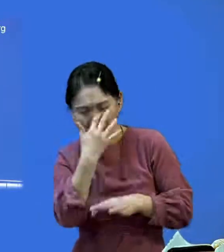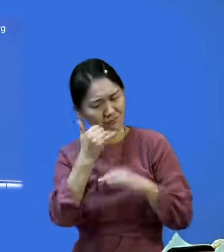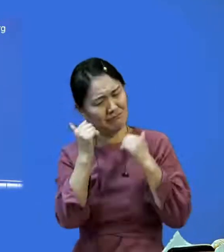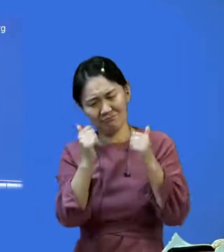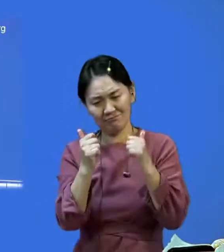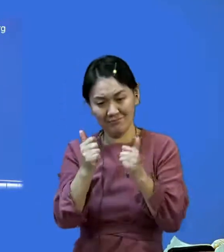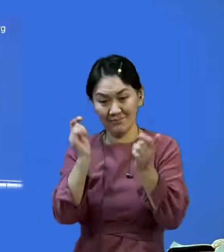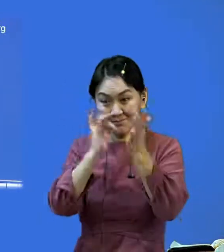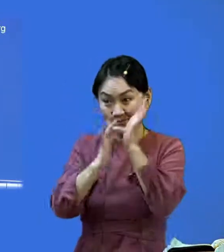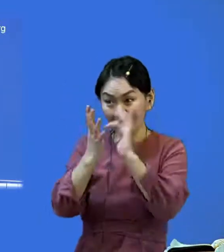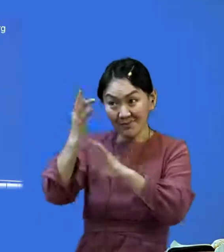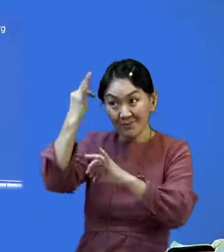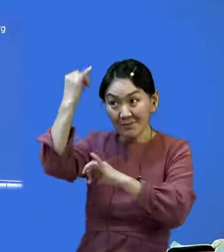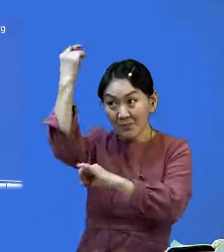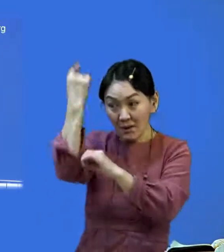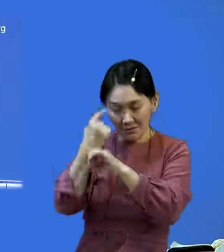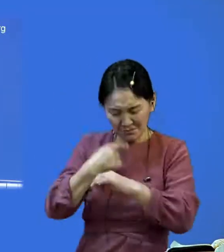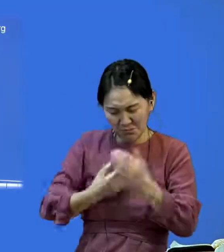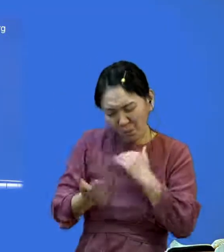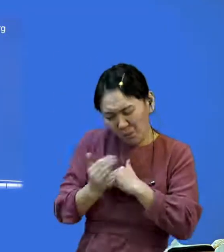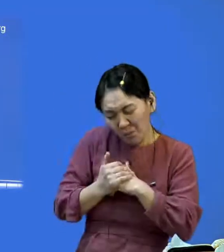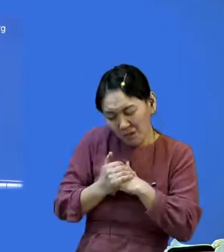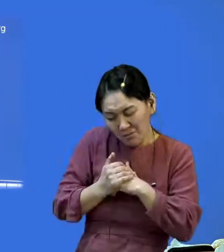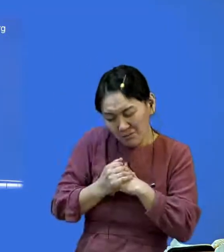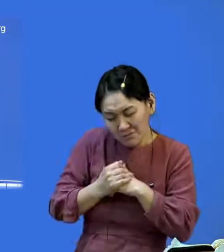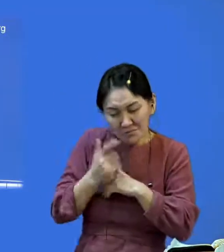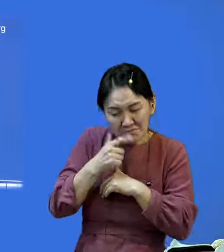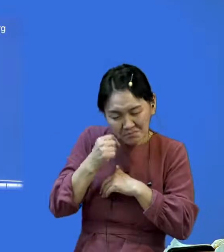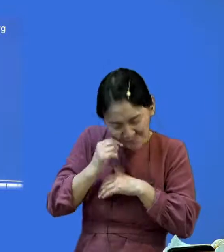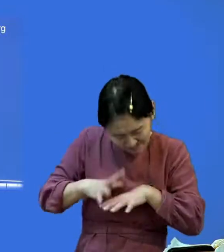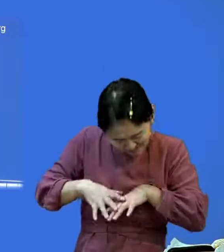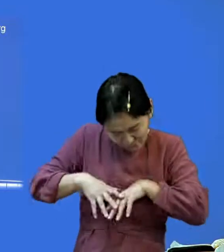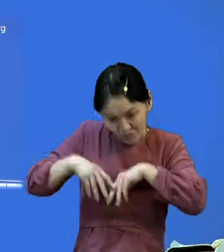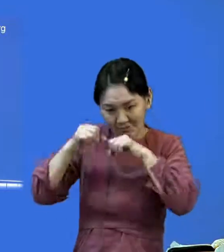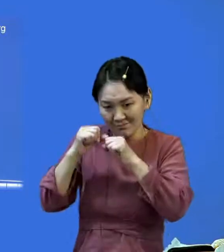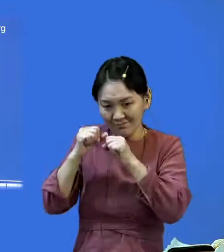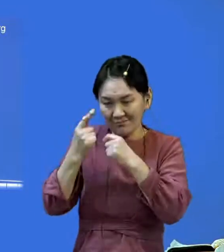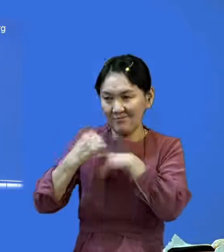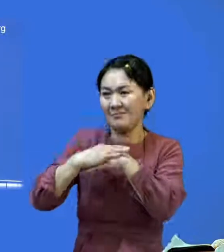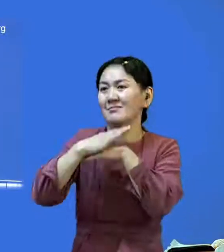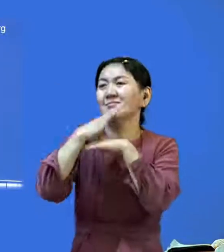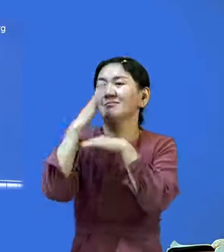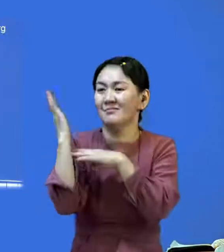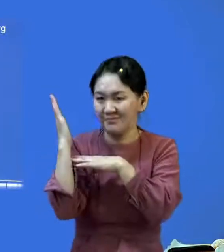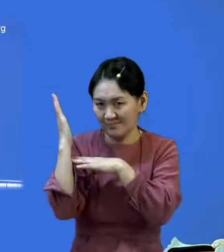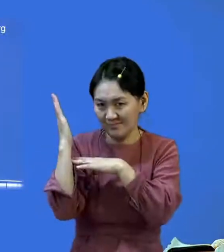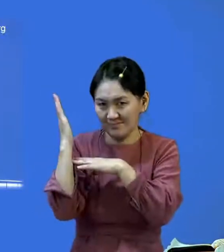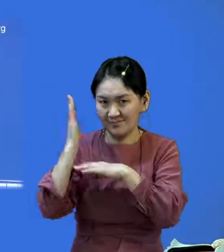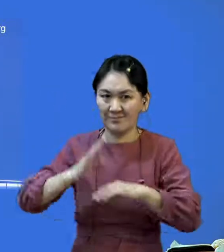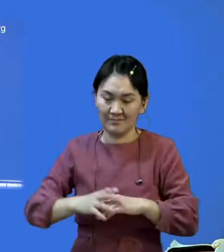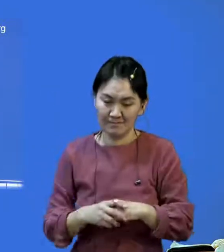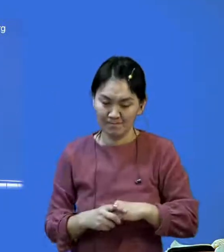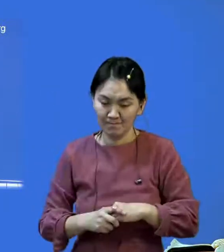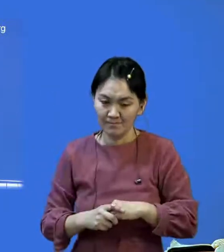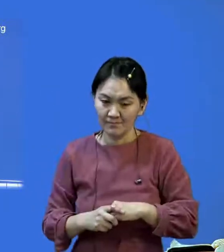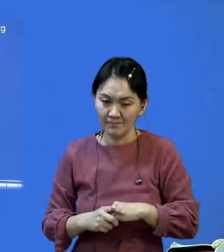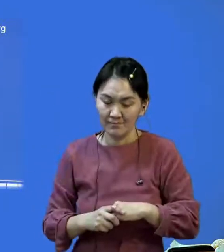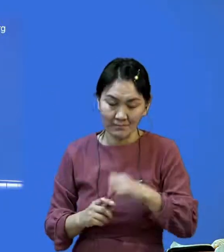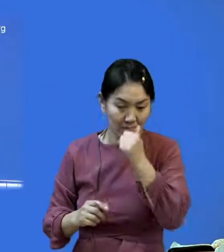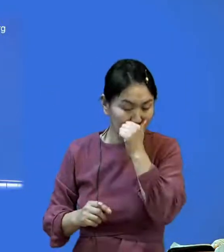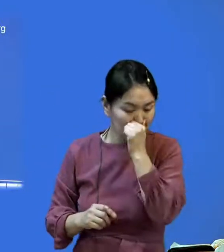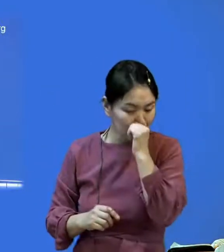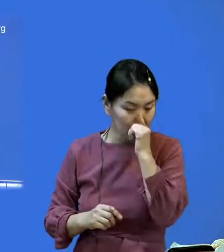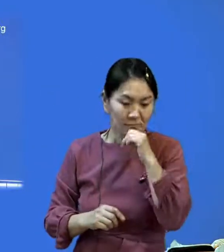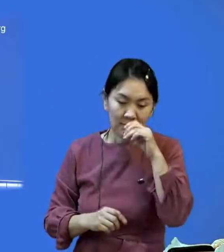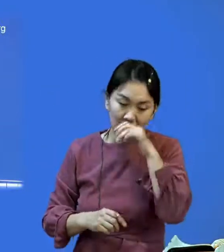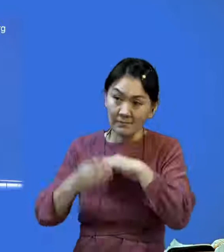Эзэн ирэх юм бол өгсөн байсан энэ мах бодийг мань амьдруулад, тийм ээ? Тийм ээ, эзэнтэй